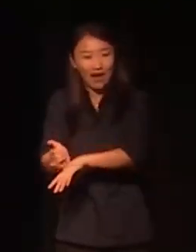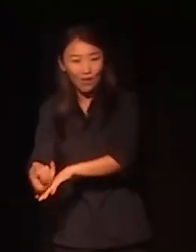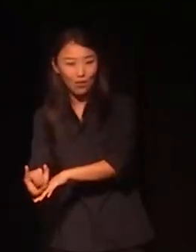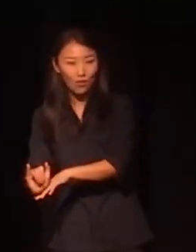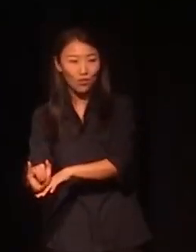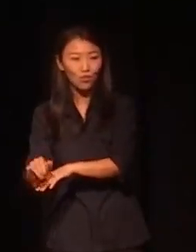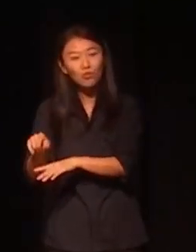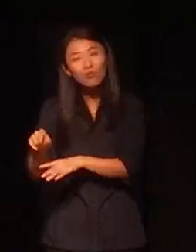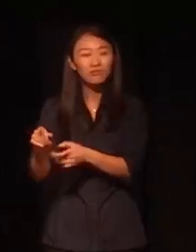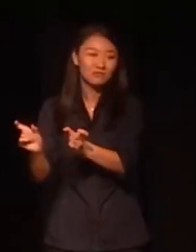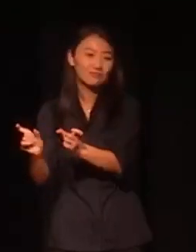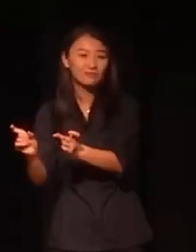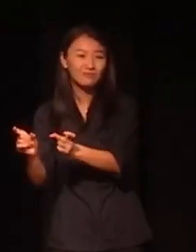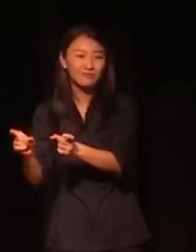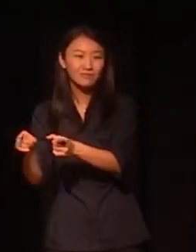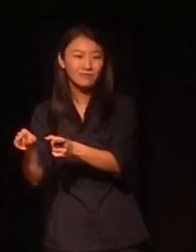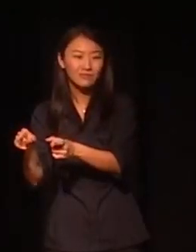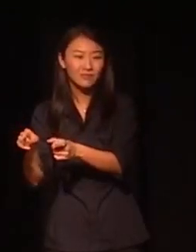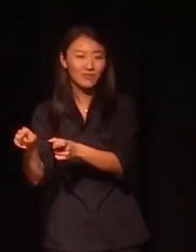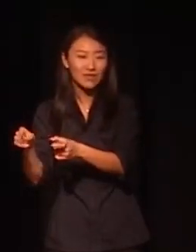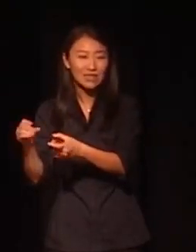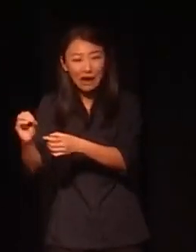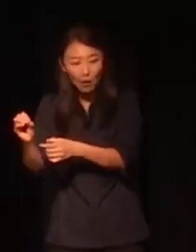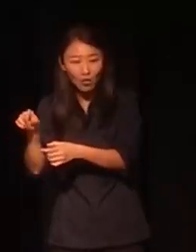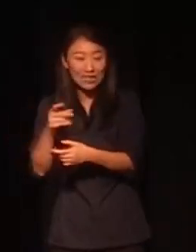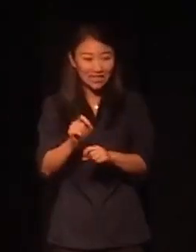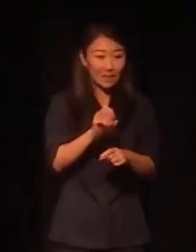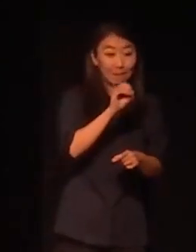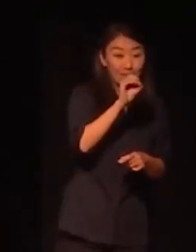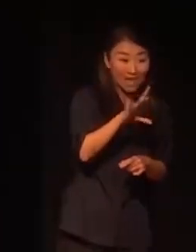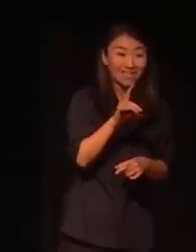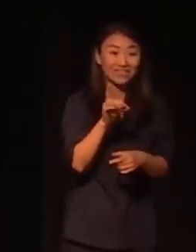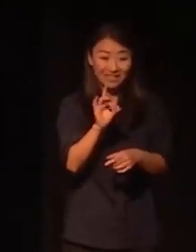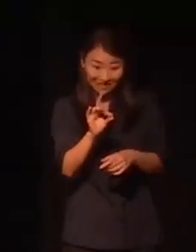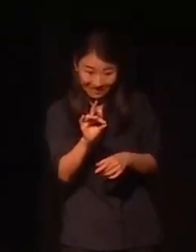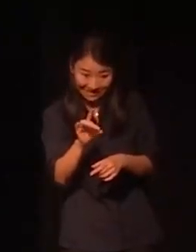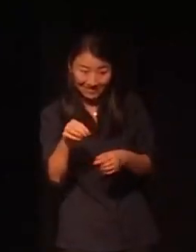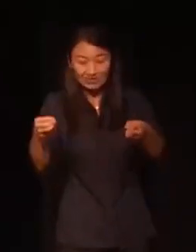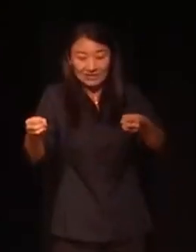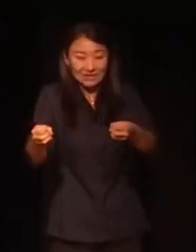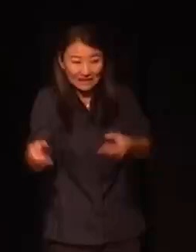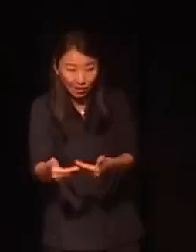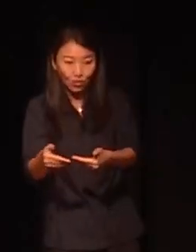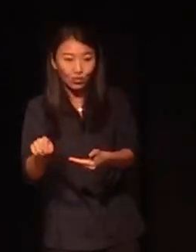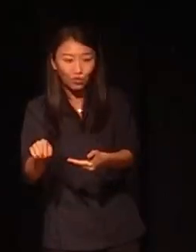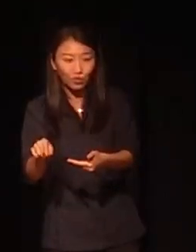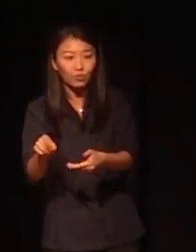斑球 is galupa balls in wine sauce, okay? We also do a bit of